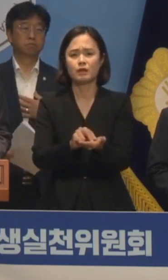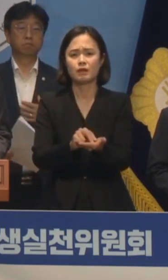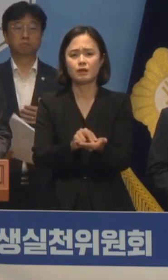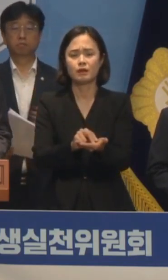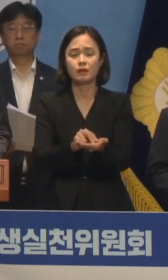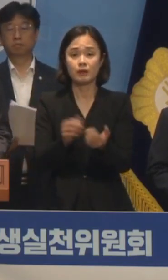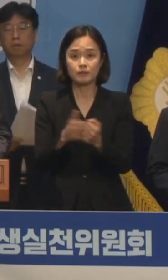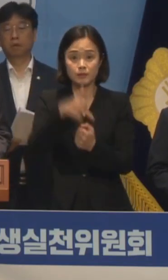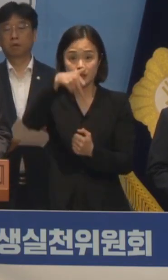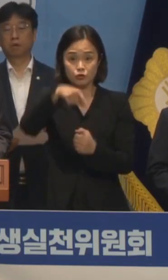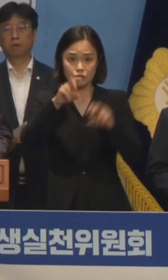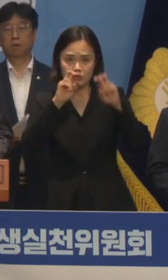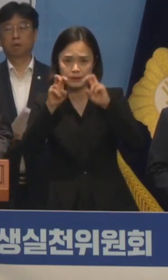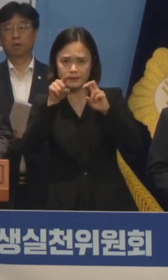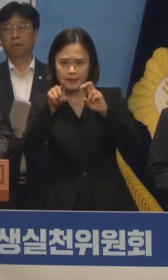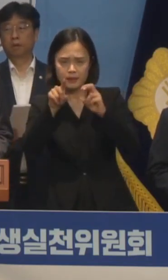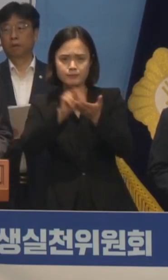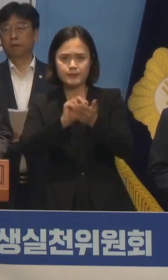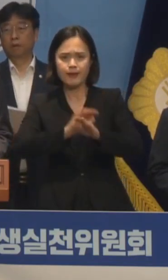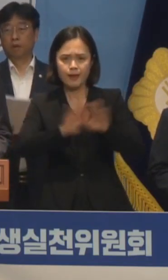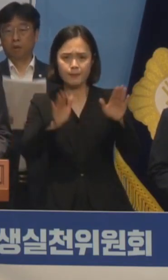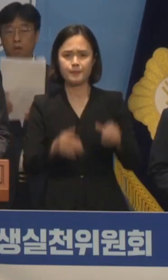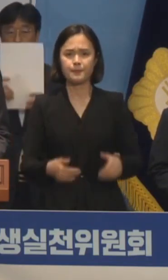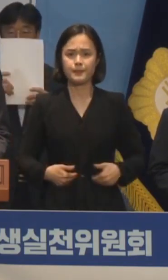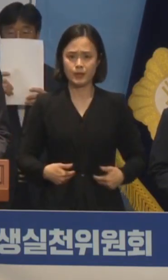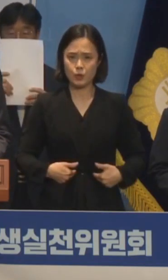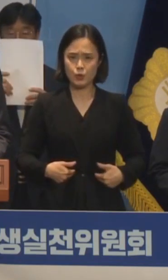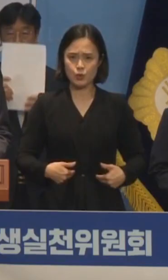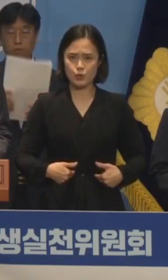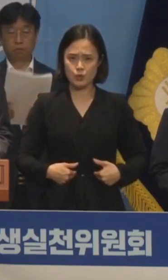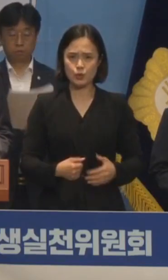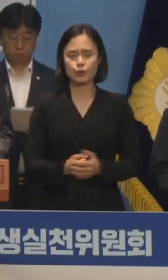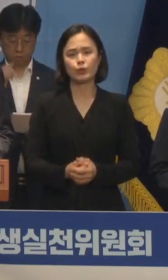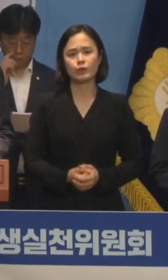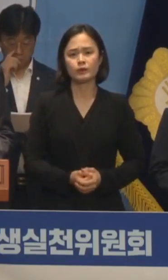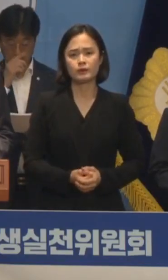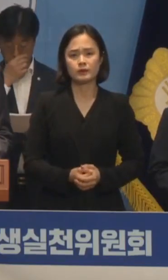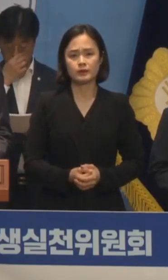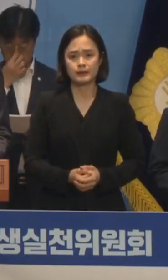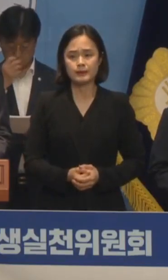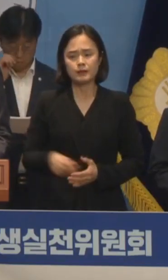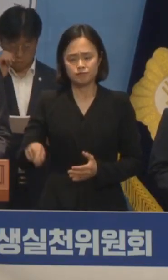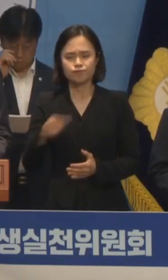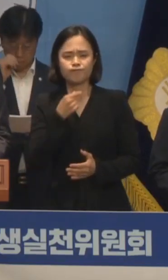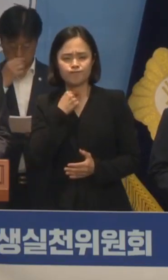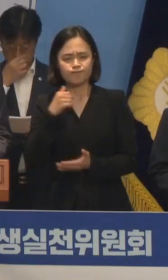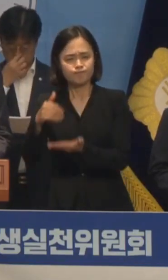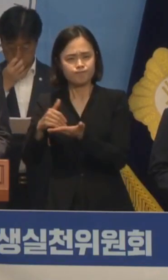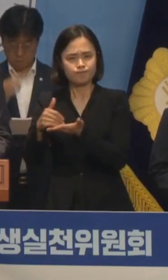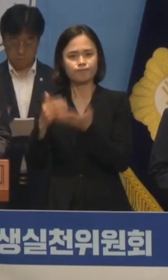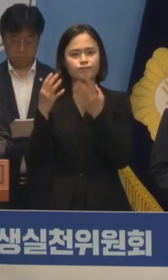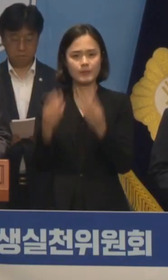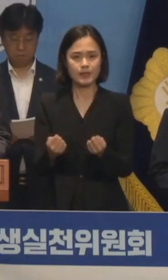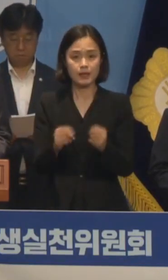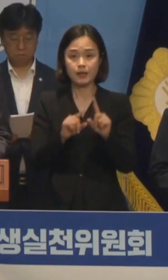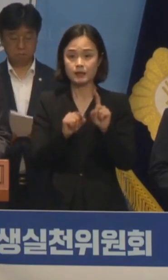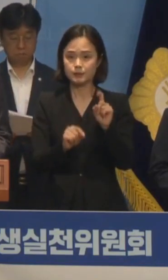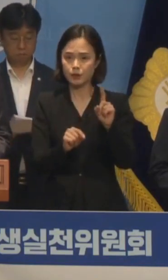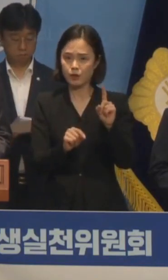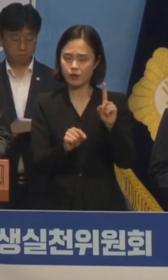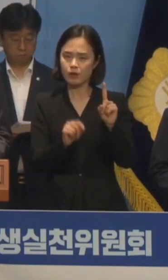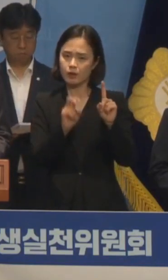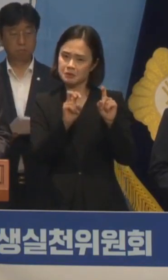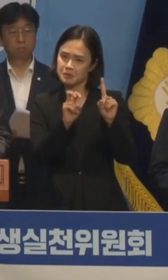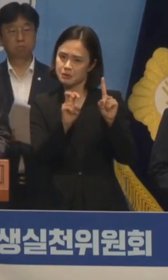이 쿠팡의 시장 교란행위, 노동질서 교란행위를 바로잡아야 된다는 지금 요구들이 강하게 나오고 있어서 11월 중순쯤에는 지금